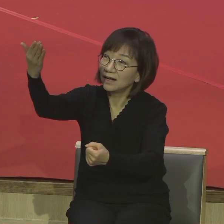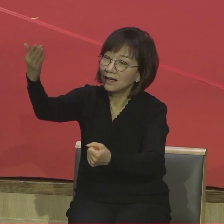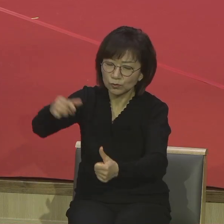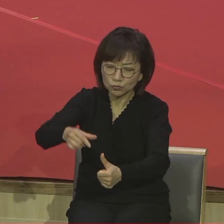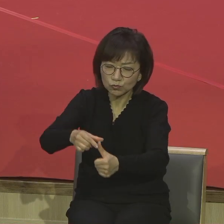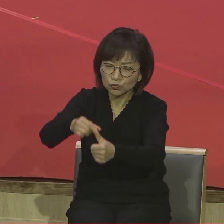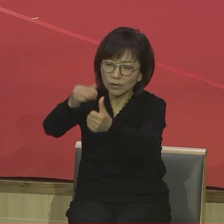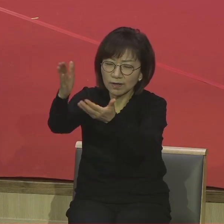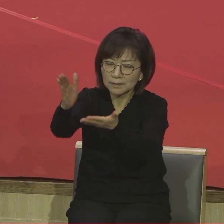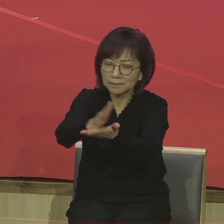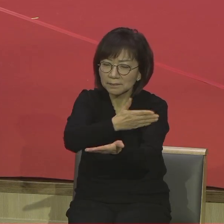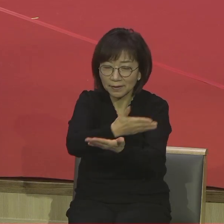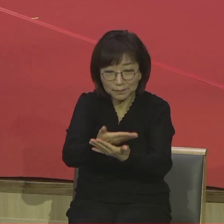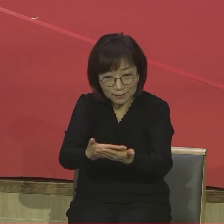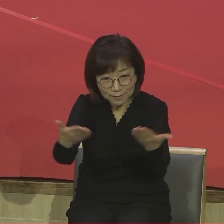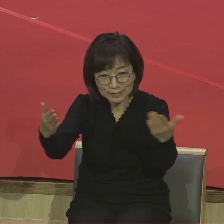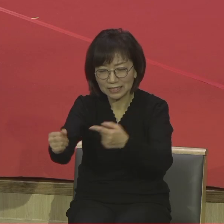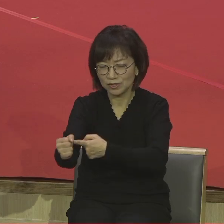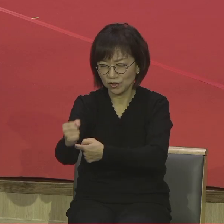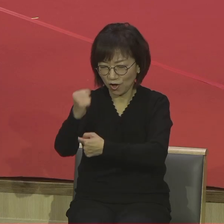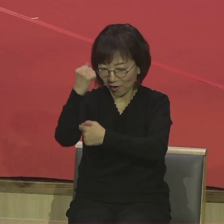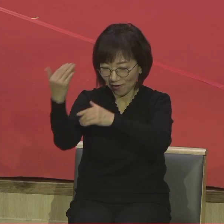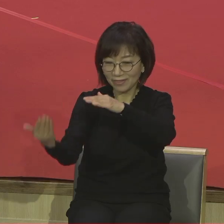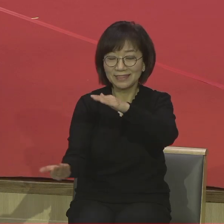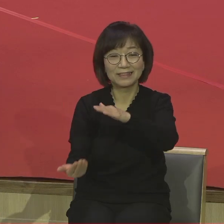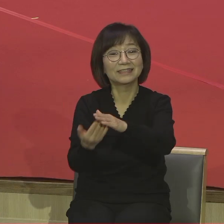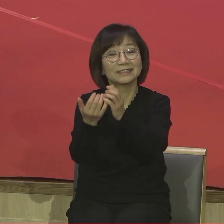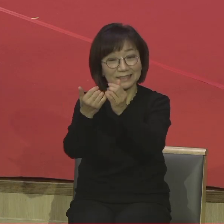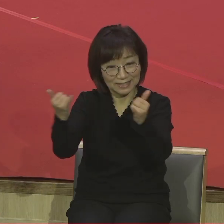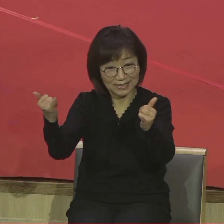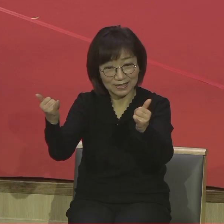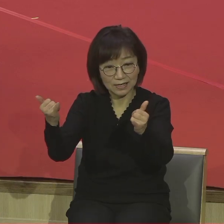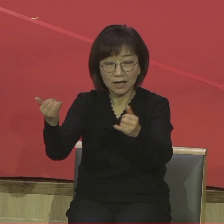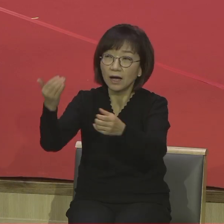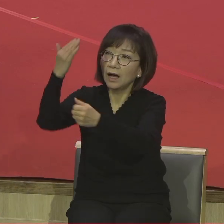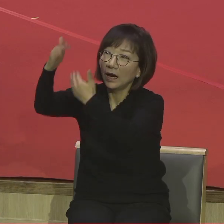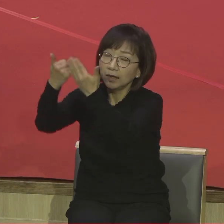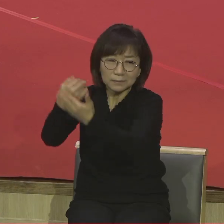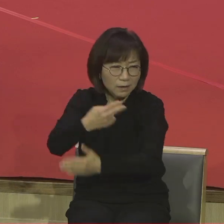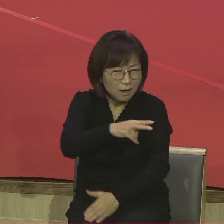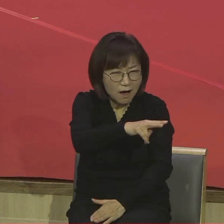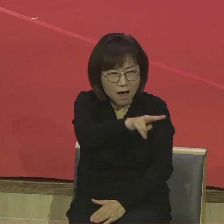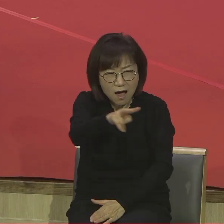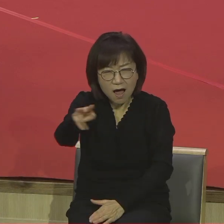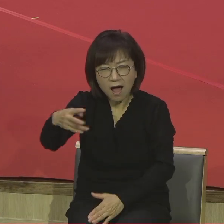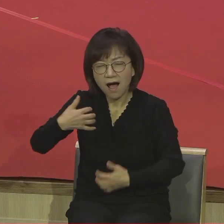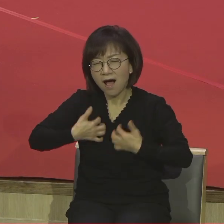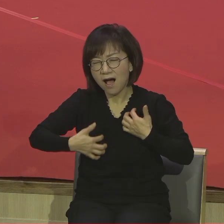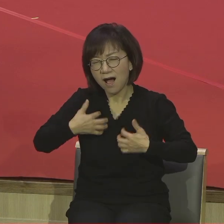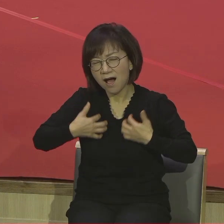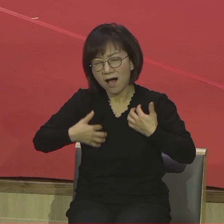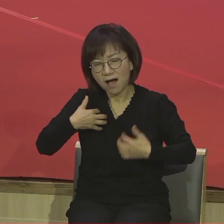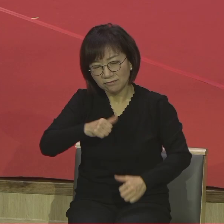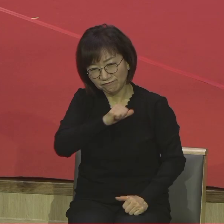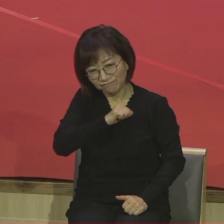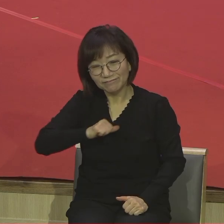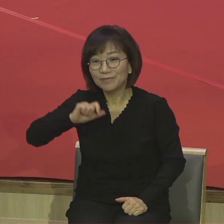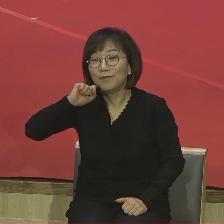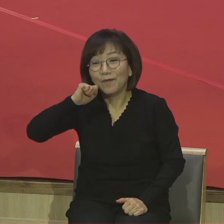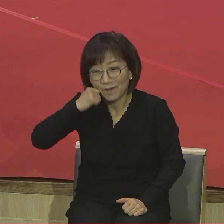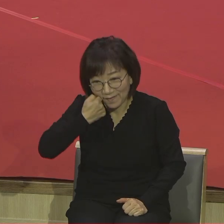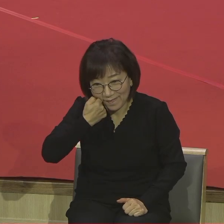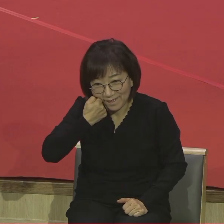구원을 베푸실 전능자시라. 그가 너로 말미암아 기쁨을 이기지 못하시며